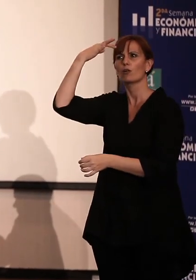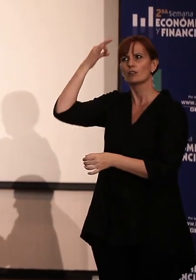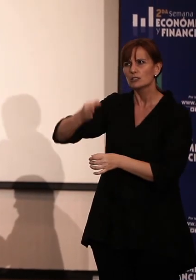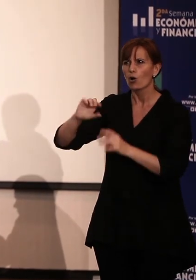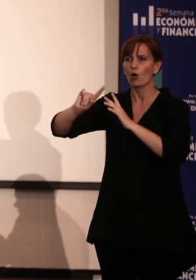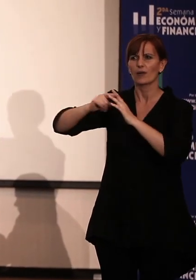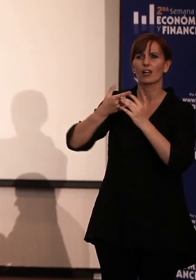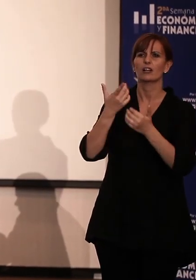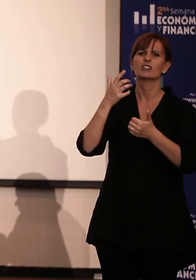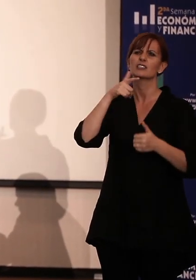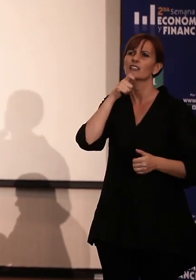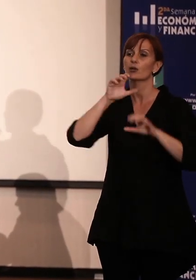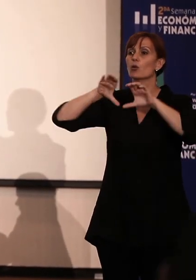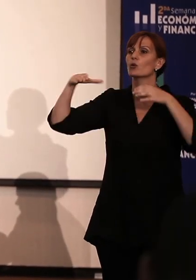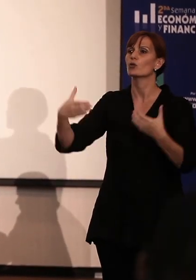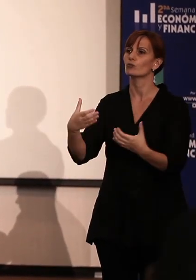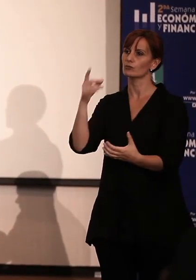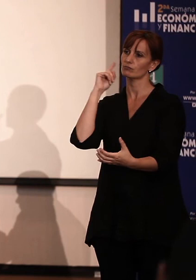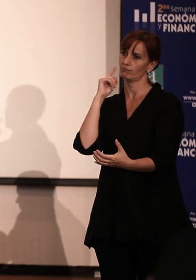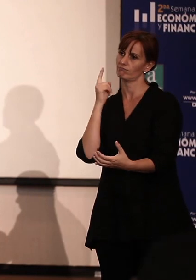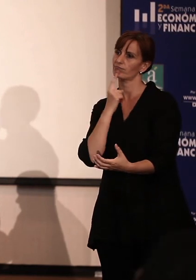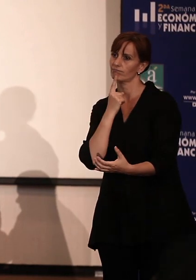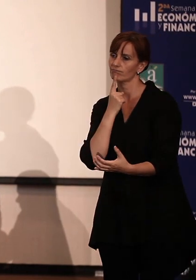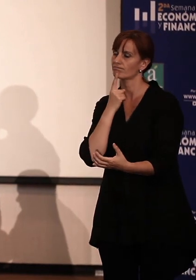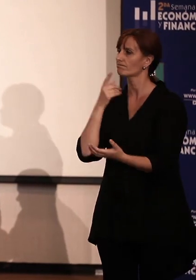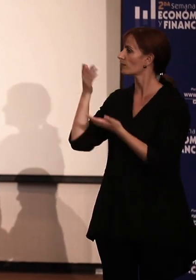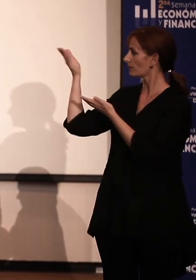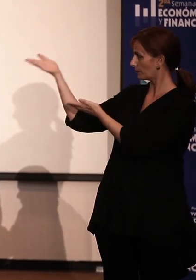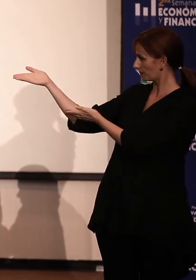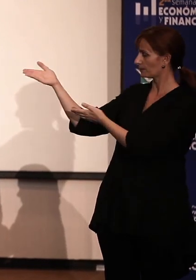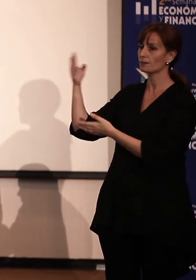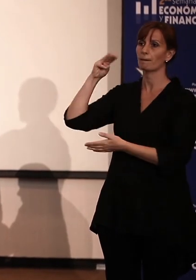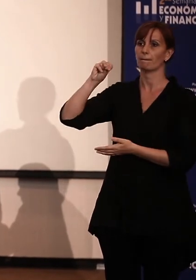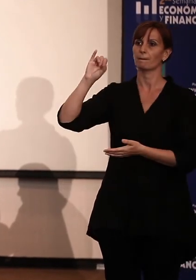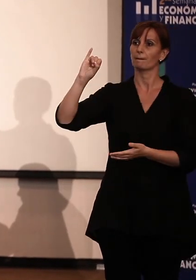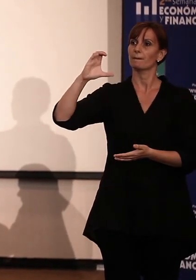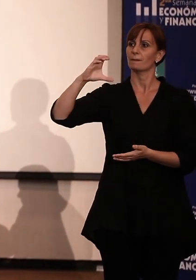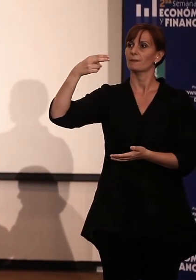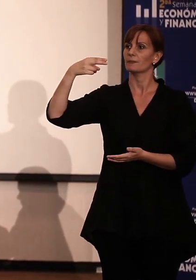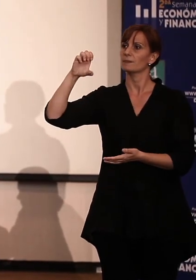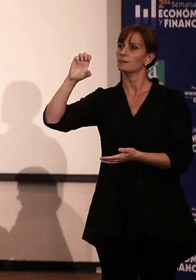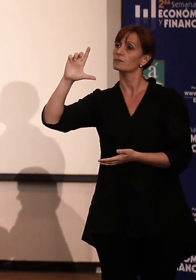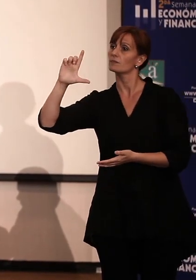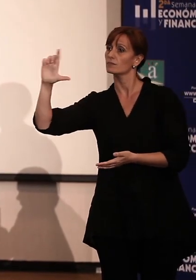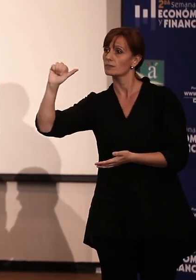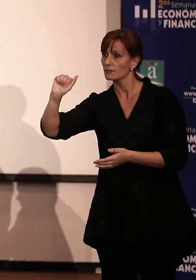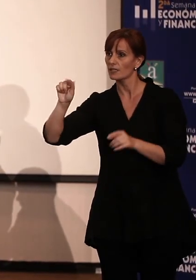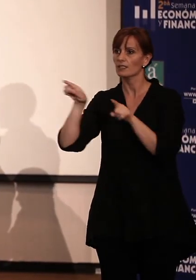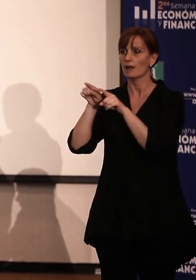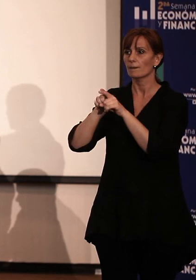comenzamos a investigar tanto Michelle como todo el equipo de relaciones